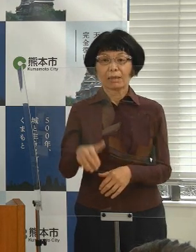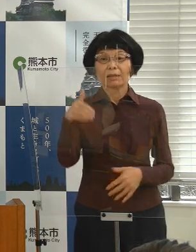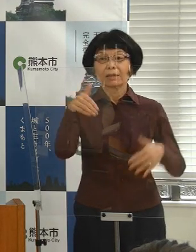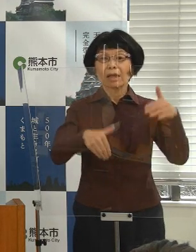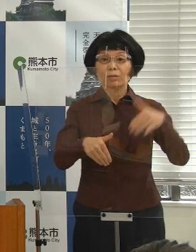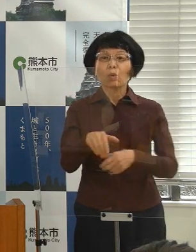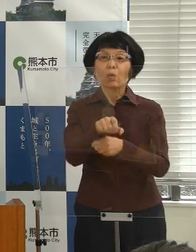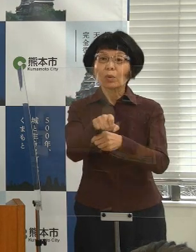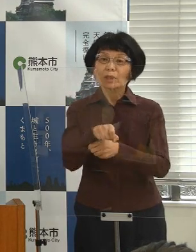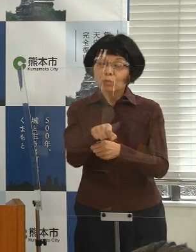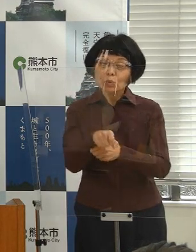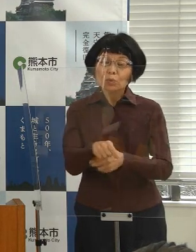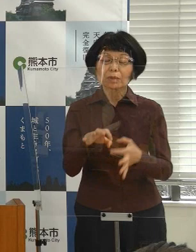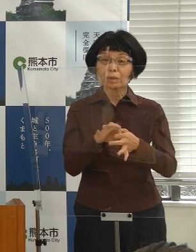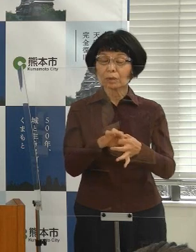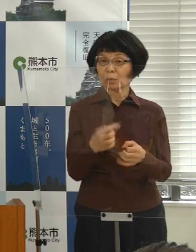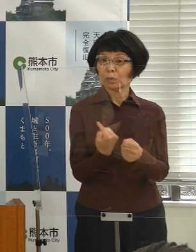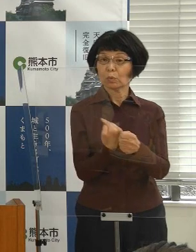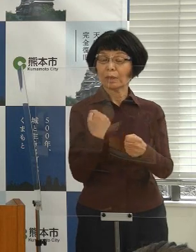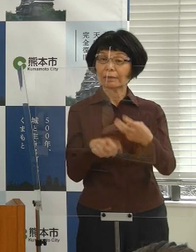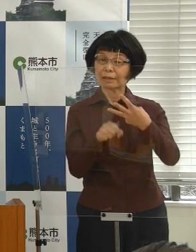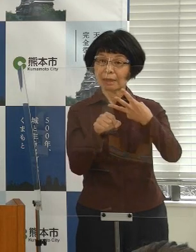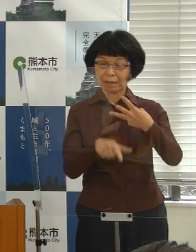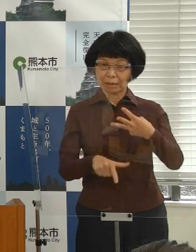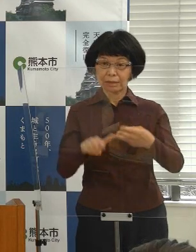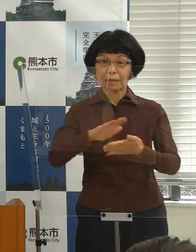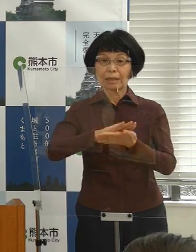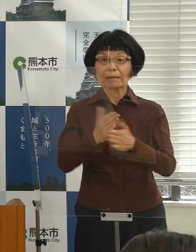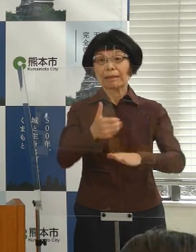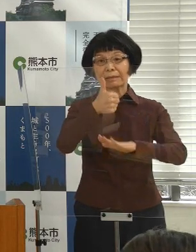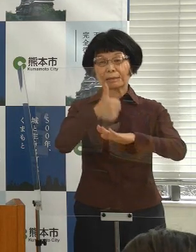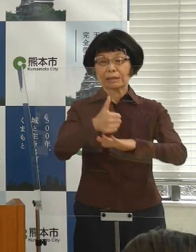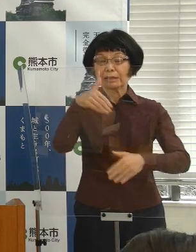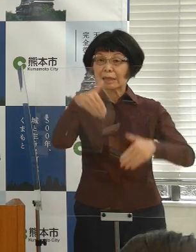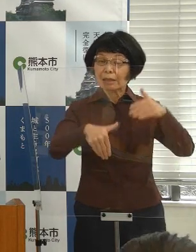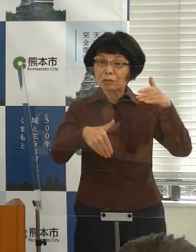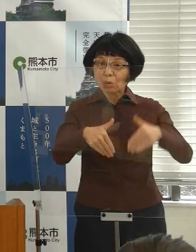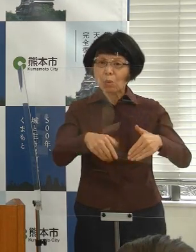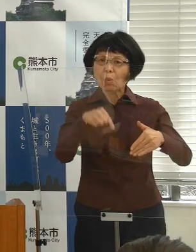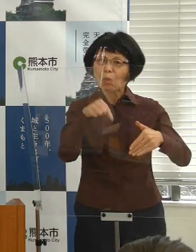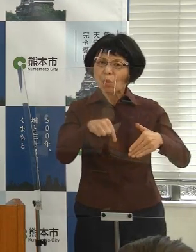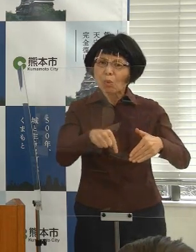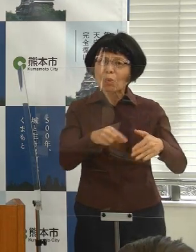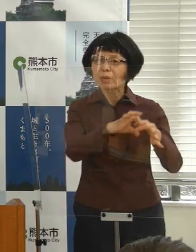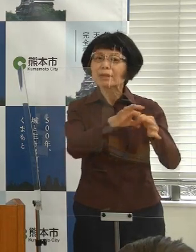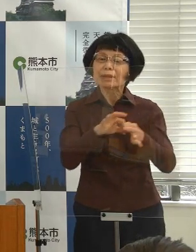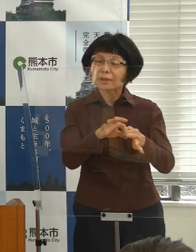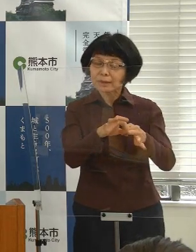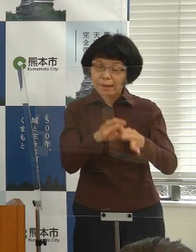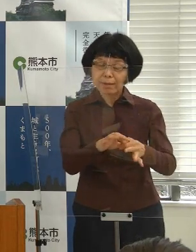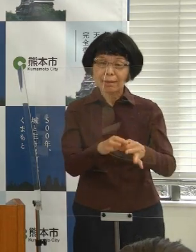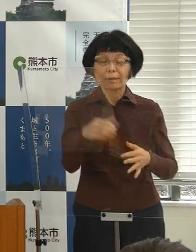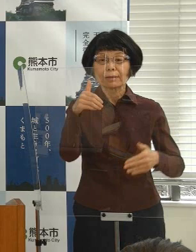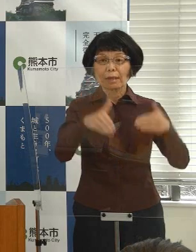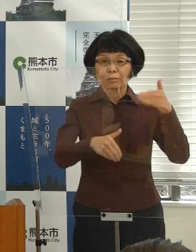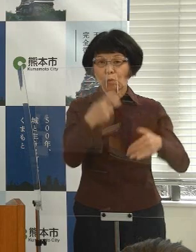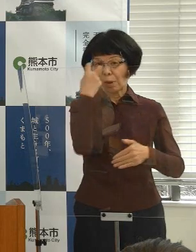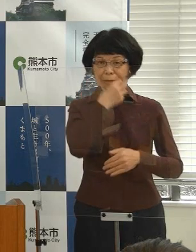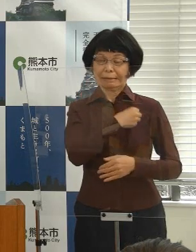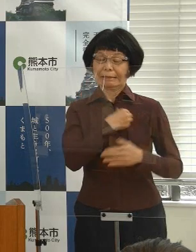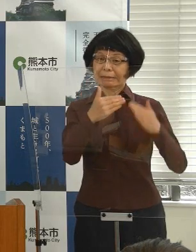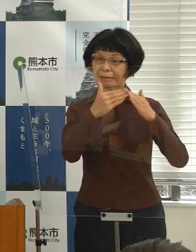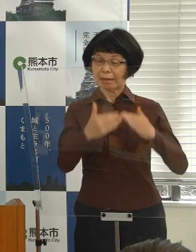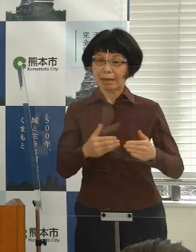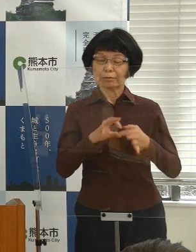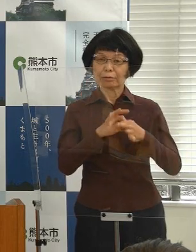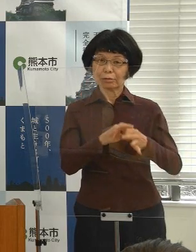3月に行われた熊本県知事選挙での事案を受けて選挙管理委員会に対し適切な